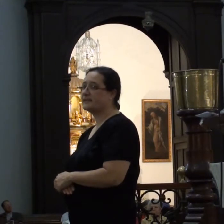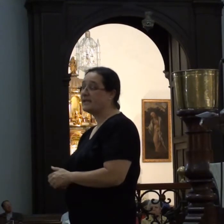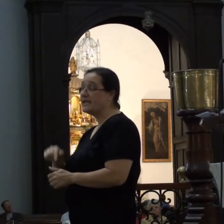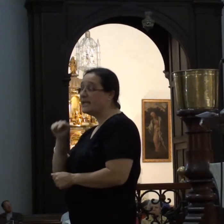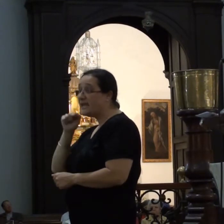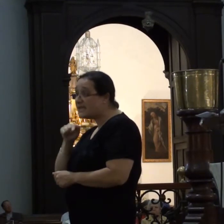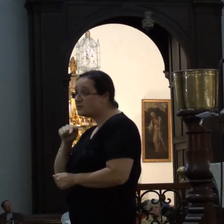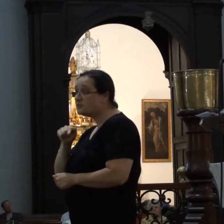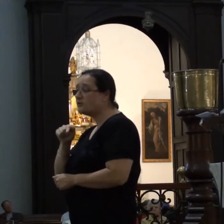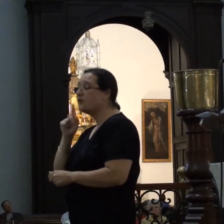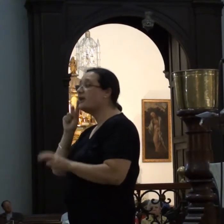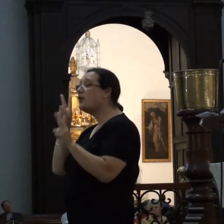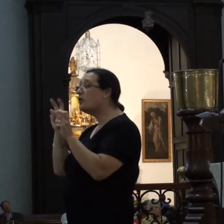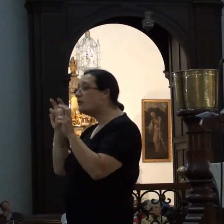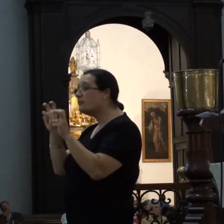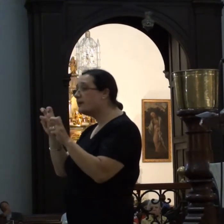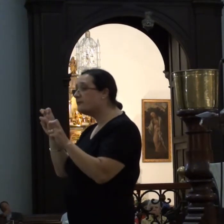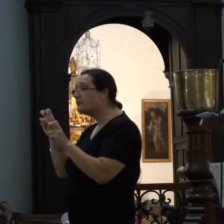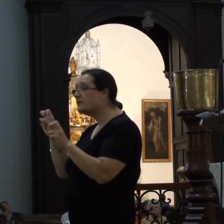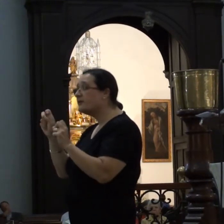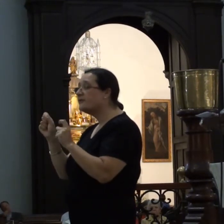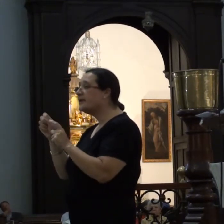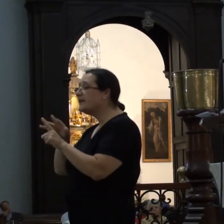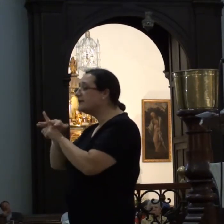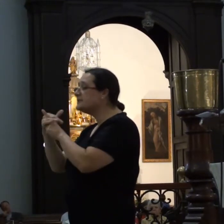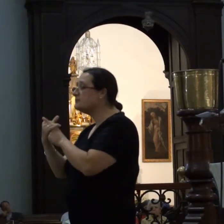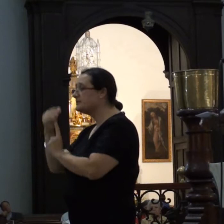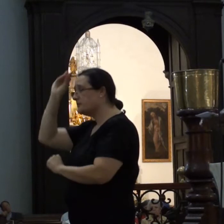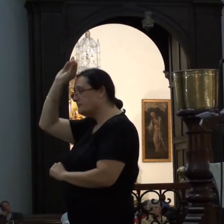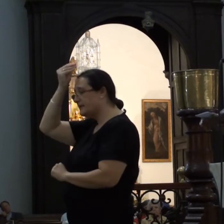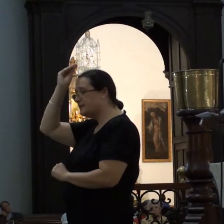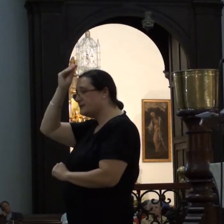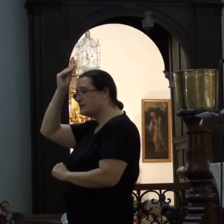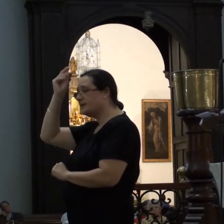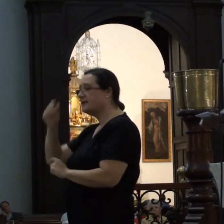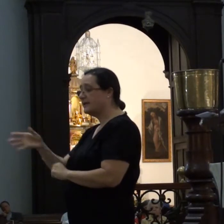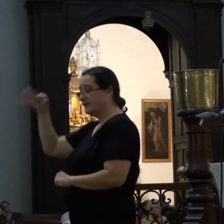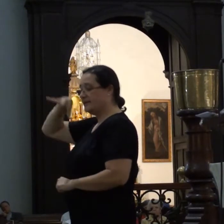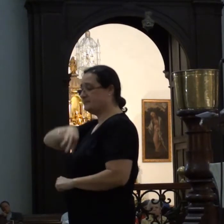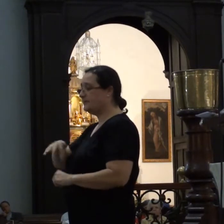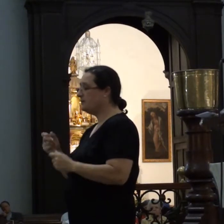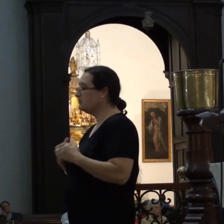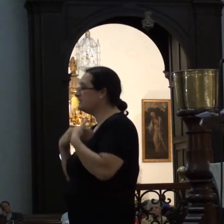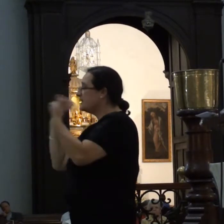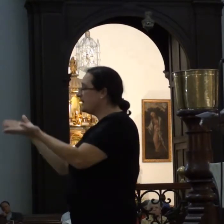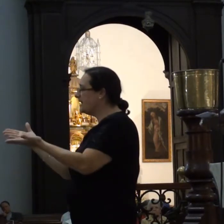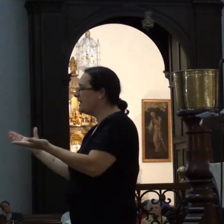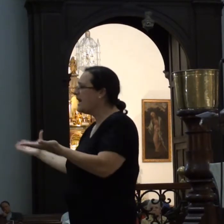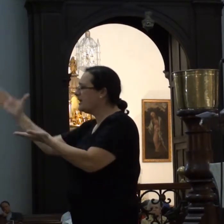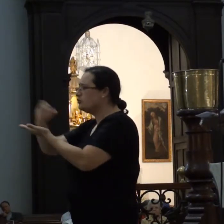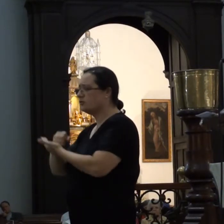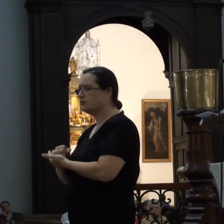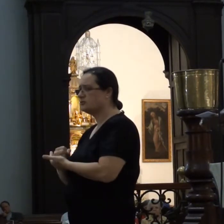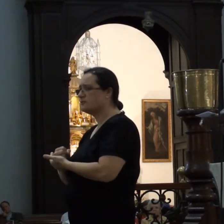Esta es la novedad del acontecimiento de Pentecostés el espíritu se le da a todos